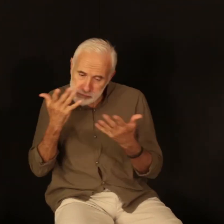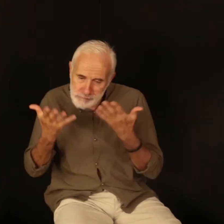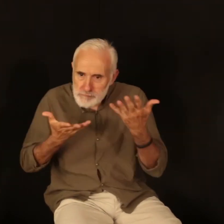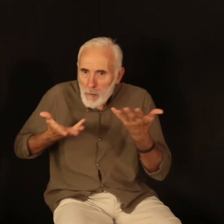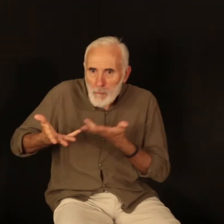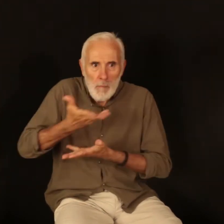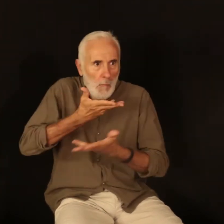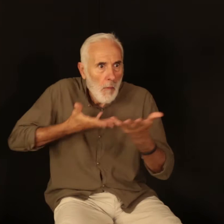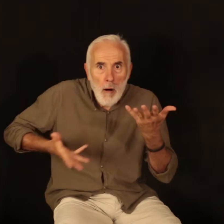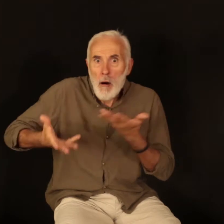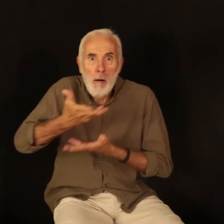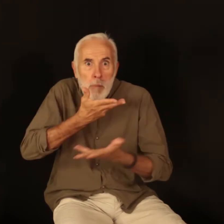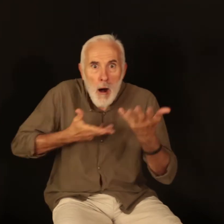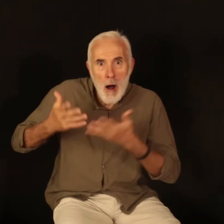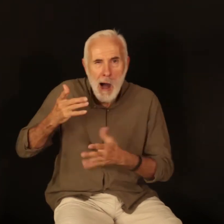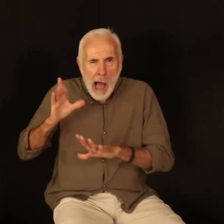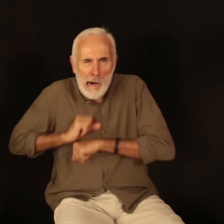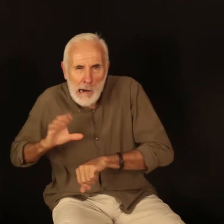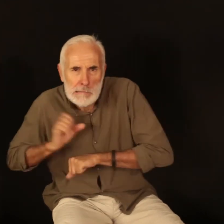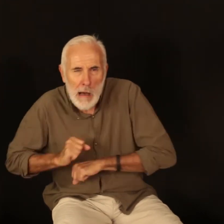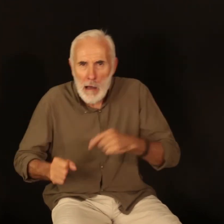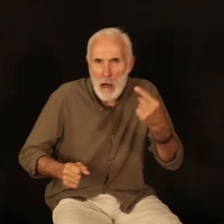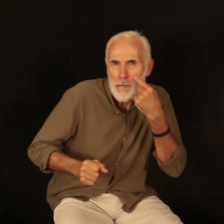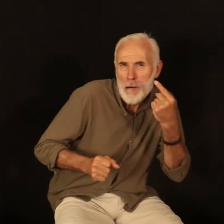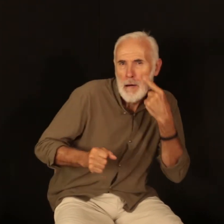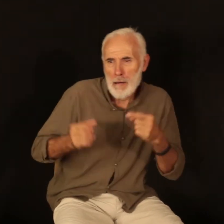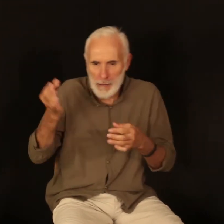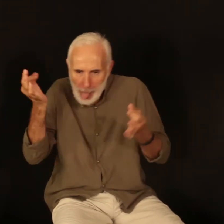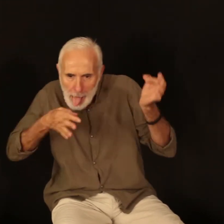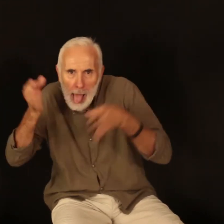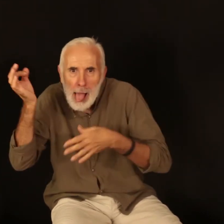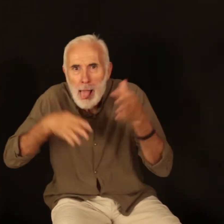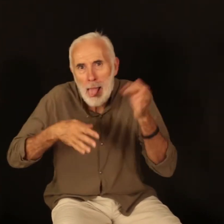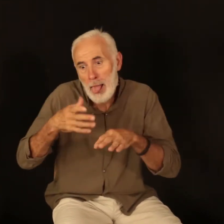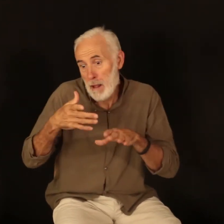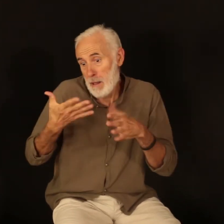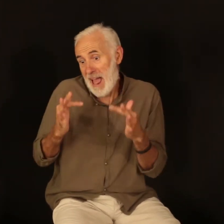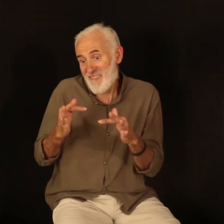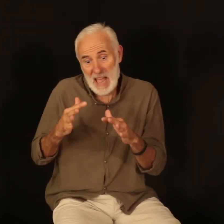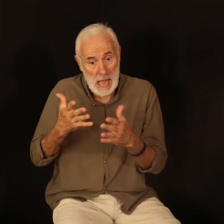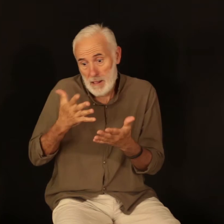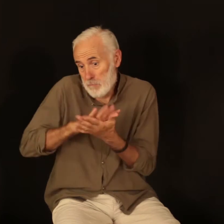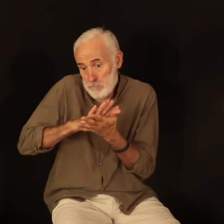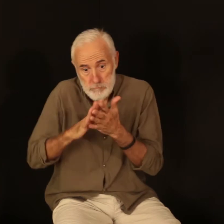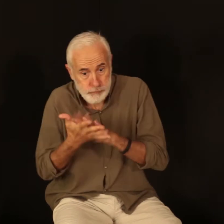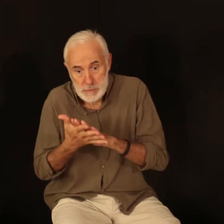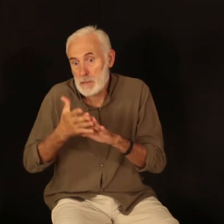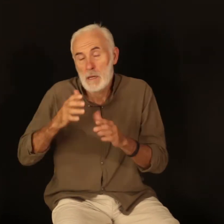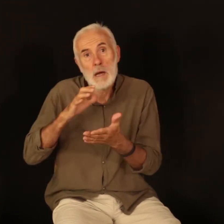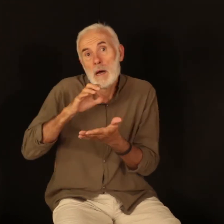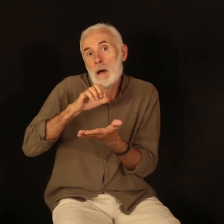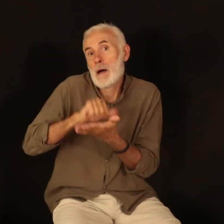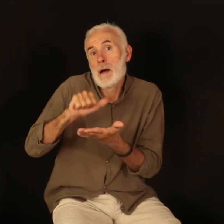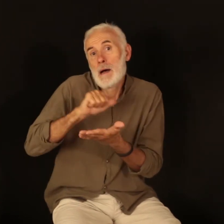laboratoire. Il s'agissait simplement d'expérimenter la pratique éditoriale. On s'est vite aperçu que ça plaisait